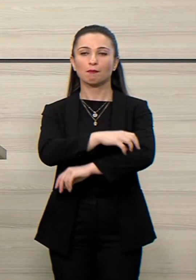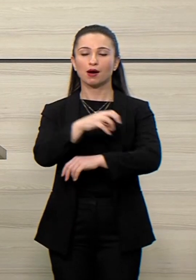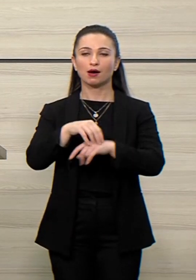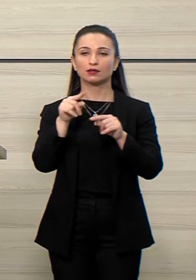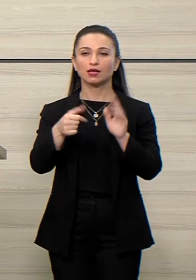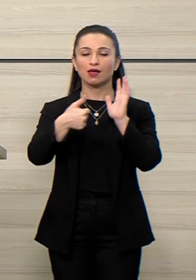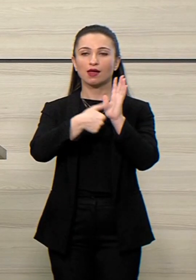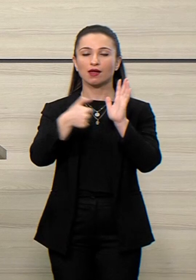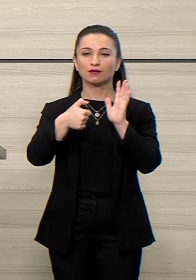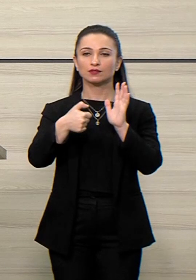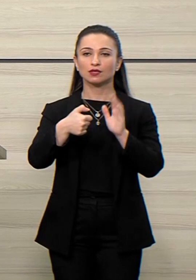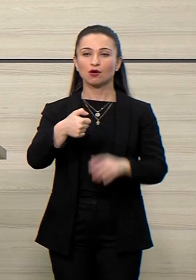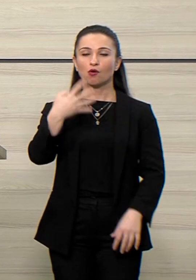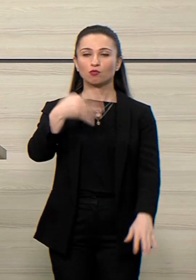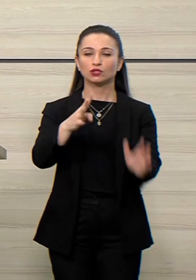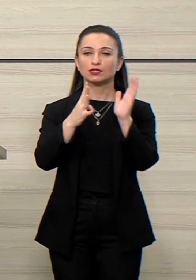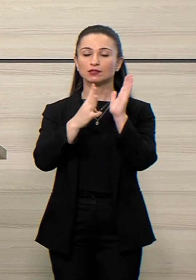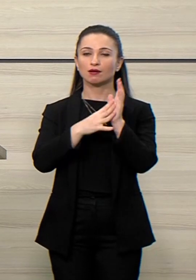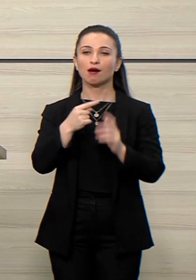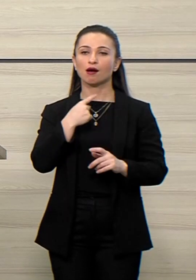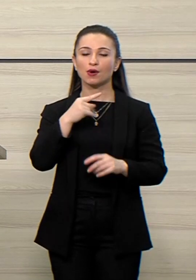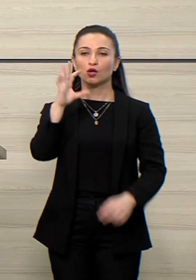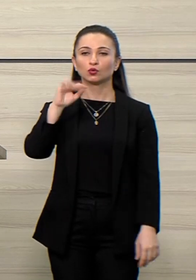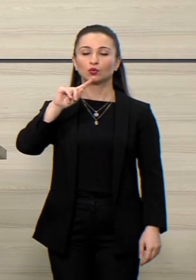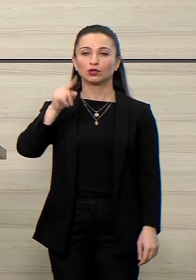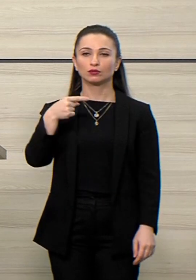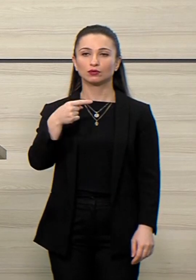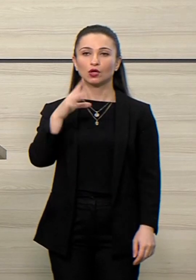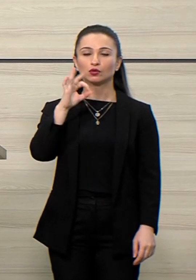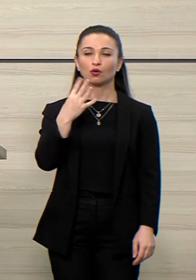პარტია, 659 ხმა,